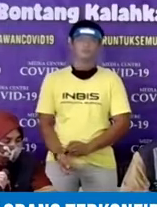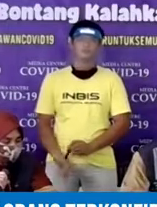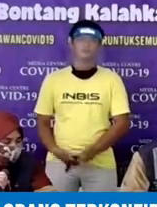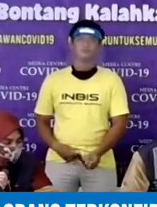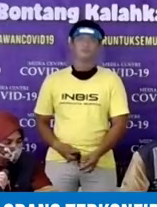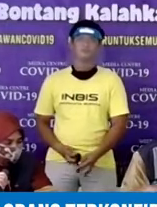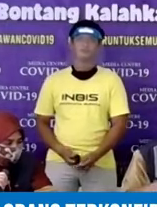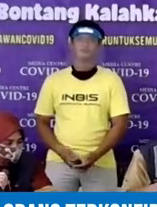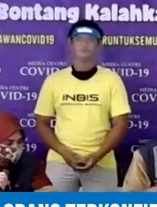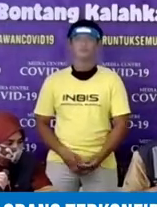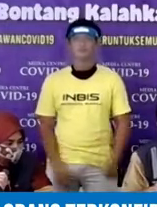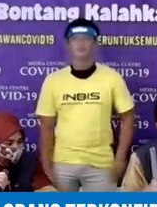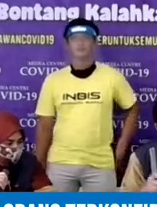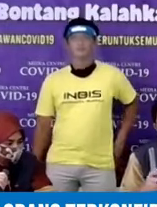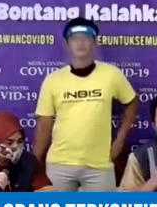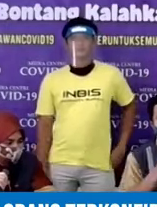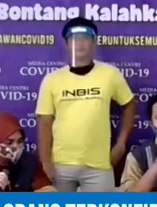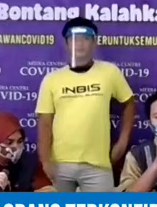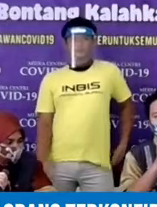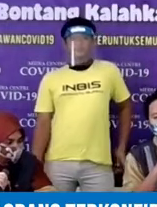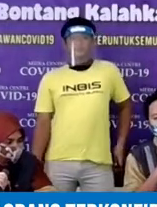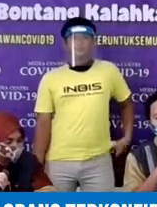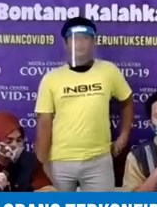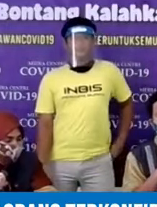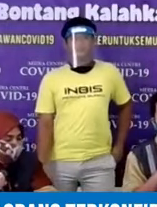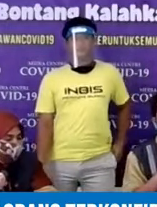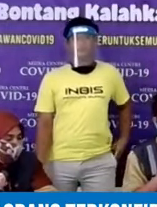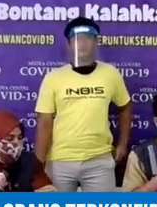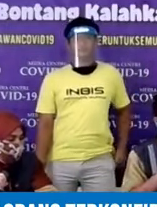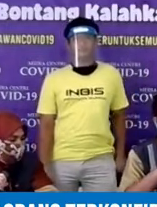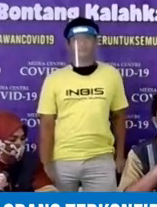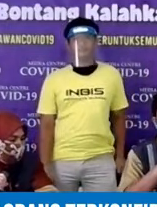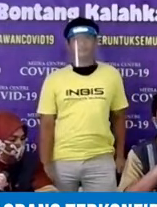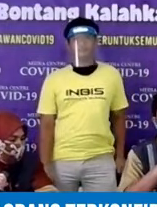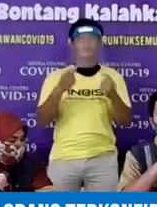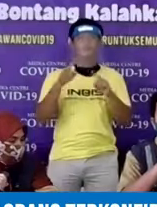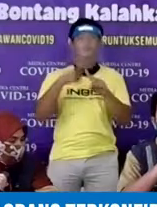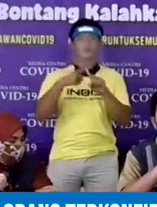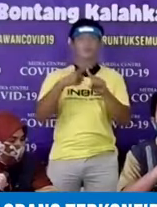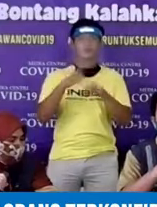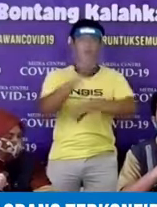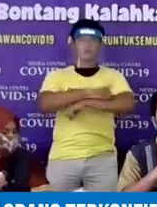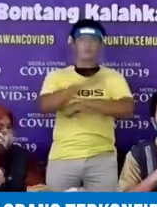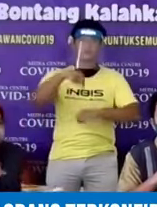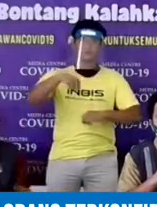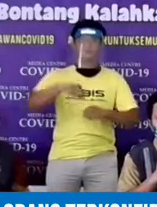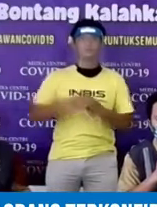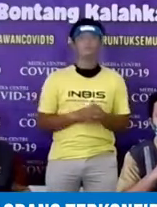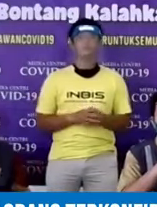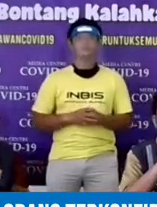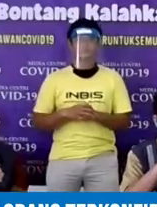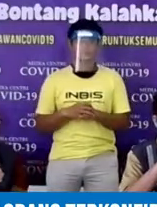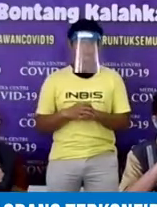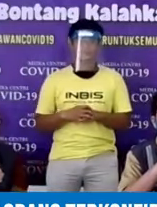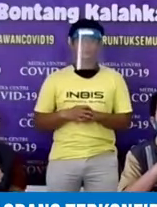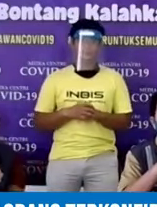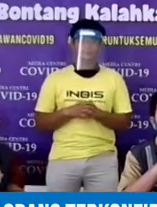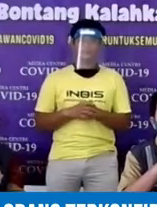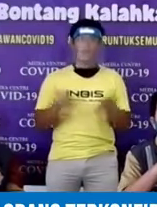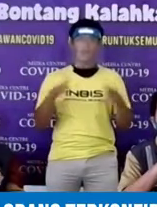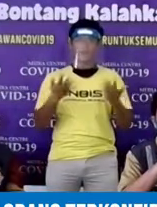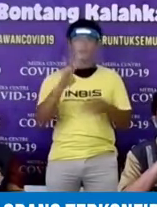ini baik untuk penambahan hari ini ak47